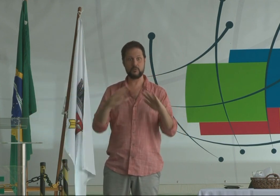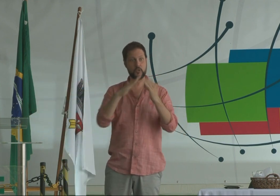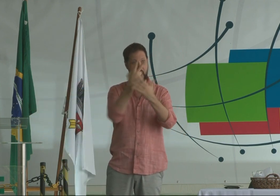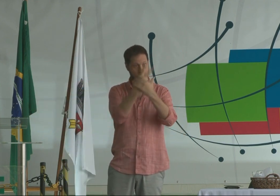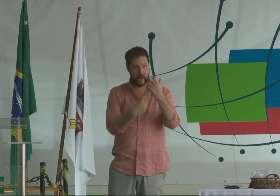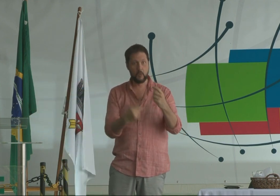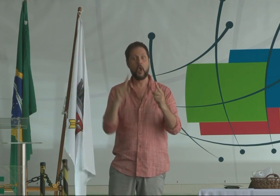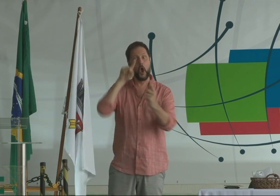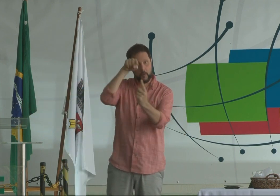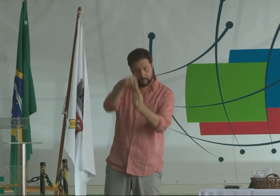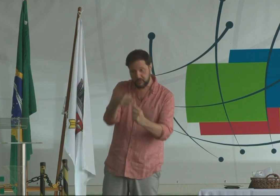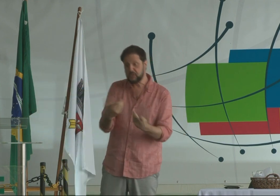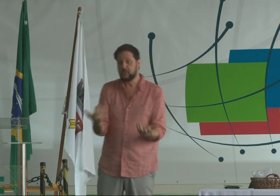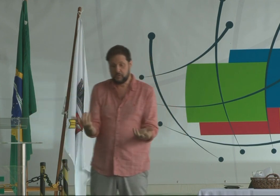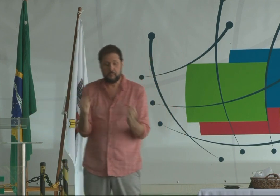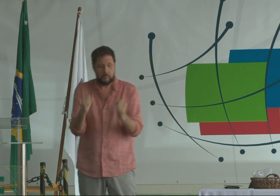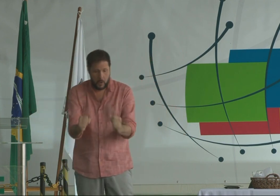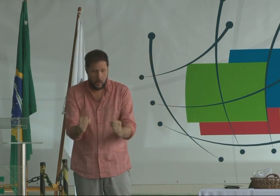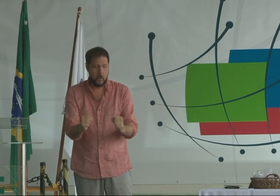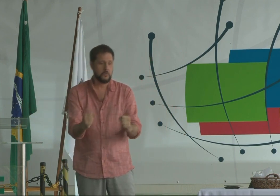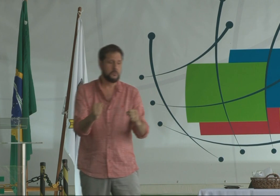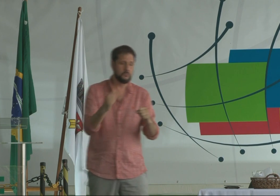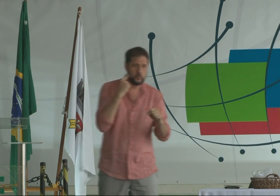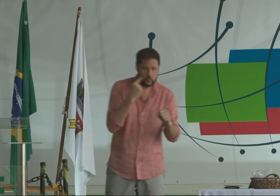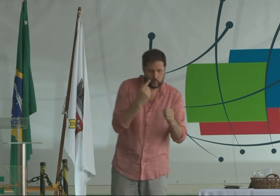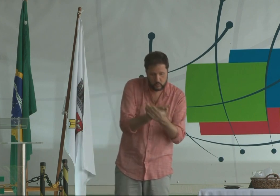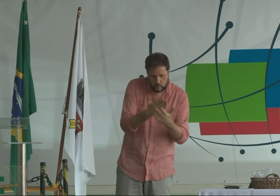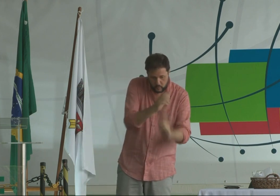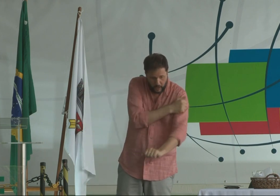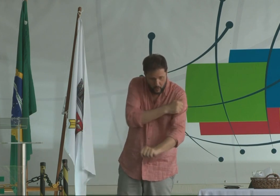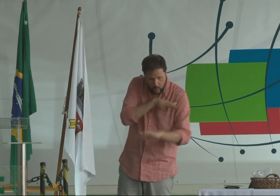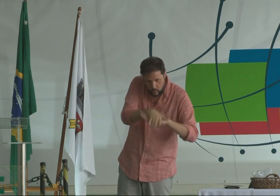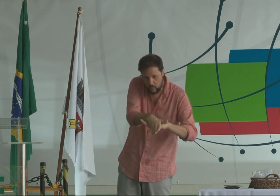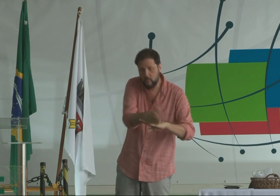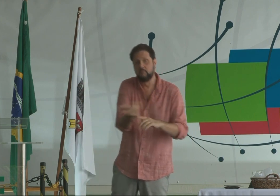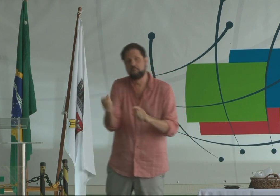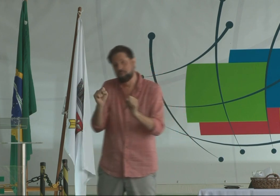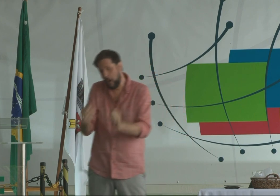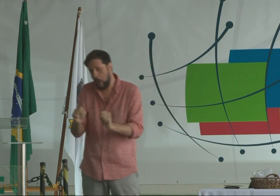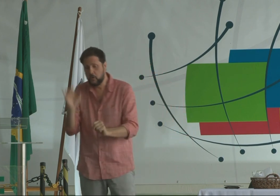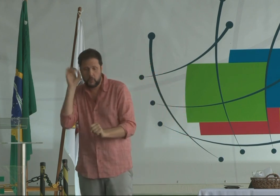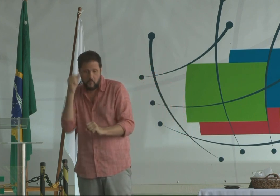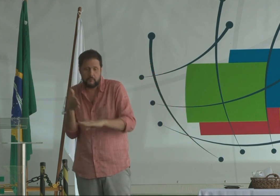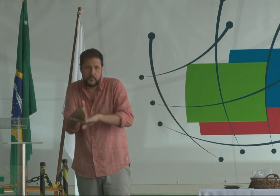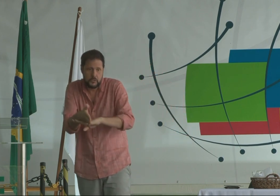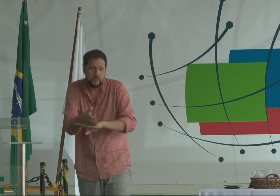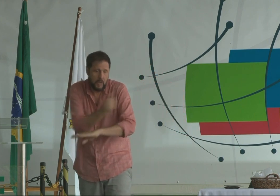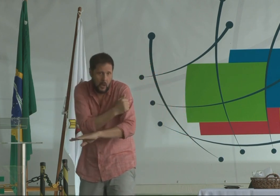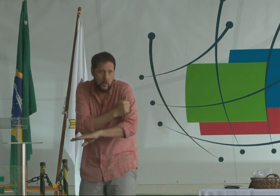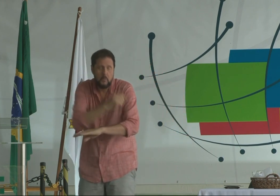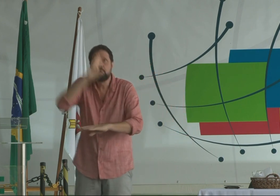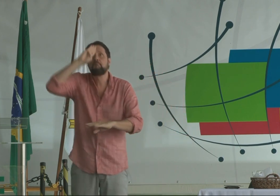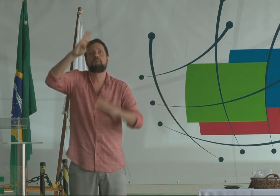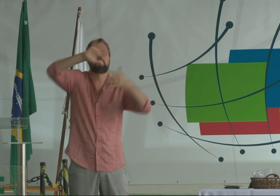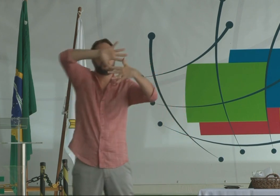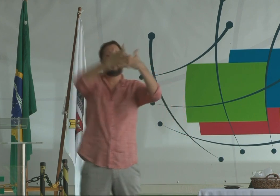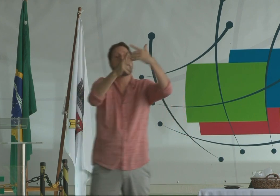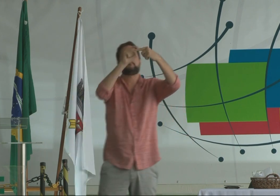olhares diferentes. Então, o objetivo da escola em língua é isso. Coloca o surdo e também coloca o aluno ouvinte. Que a